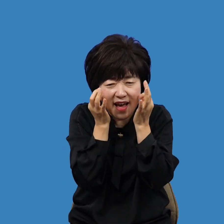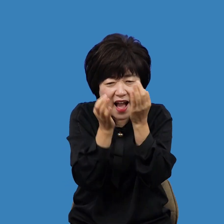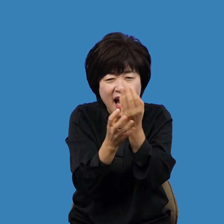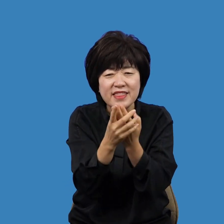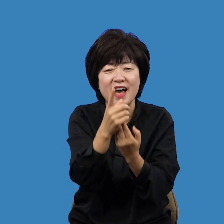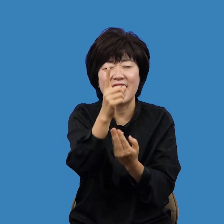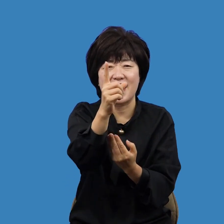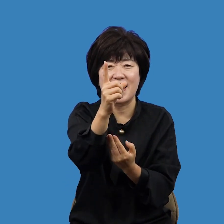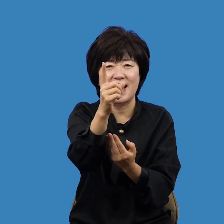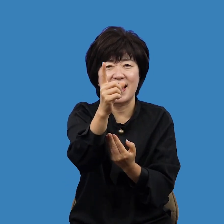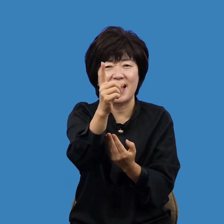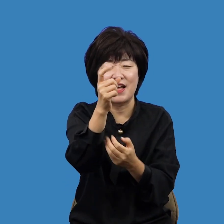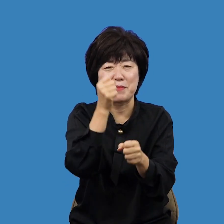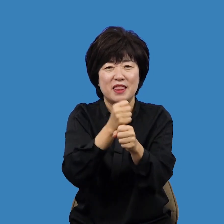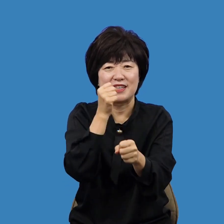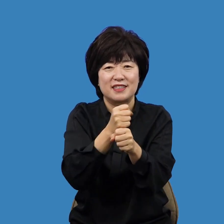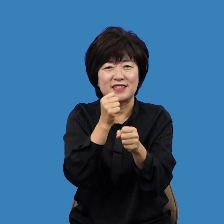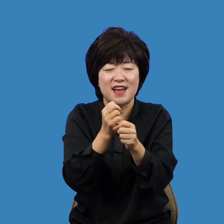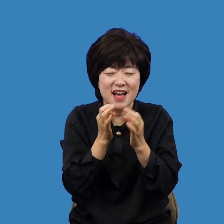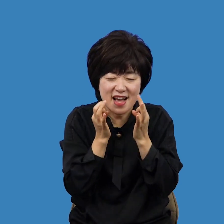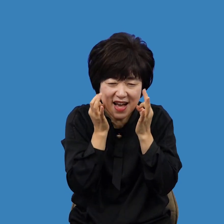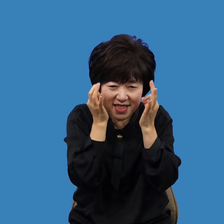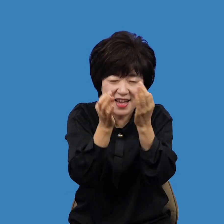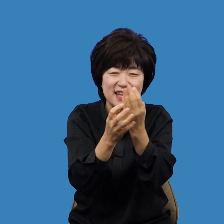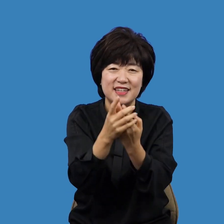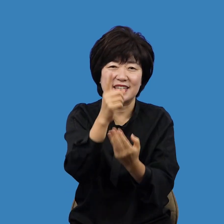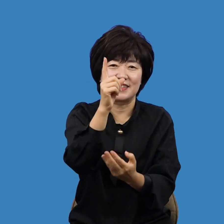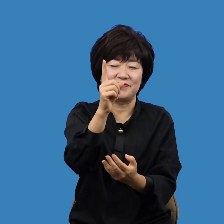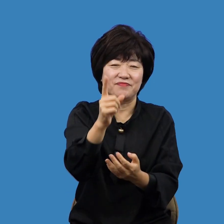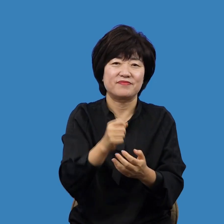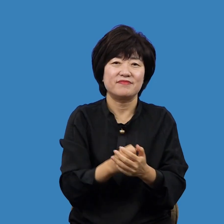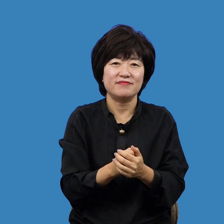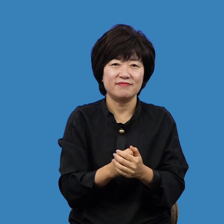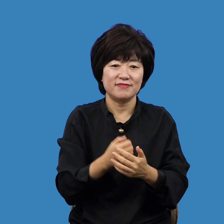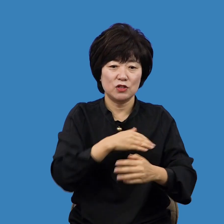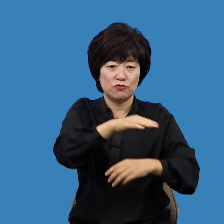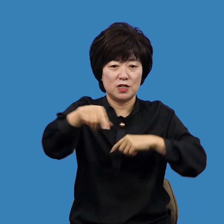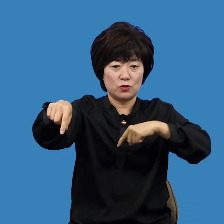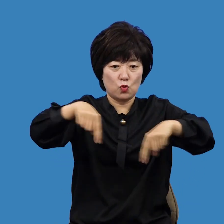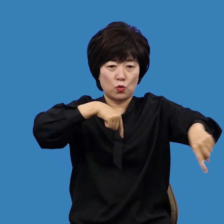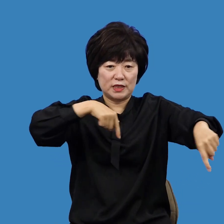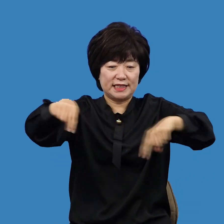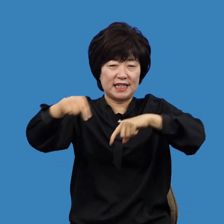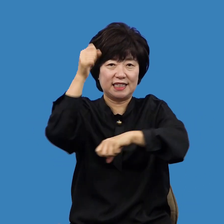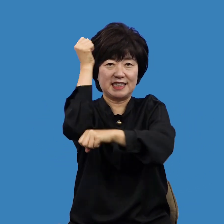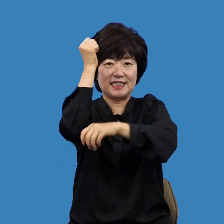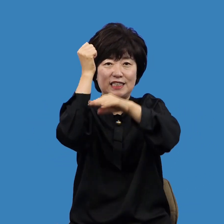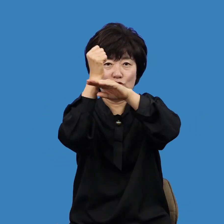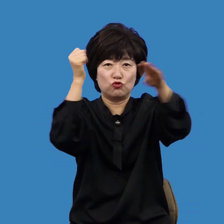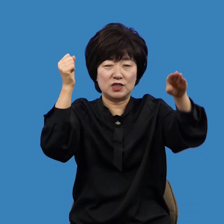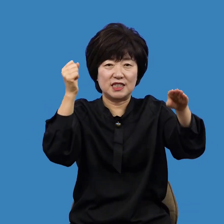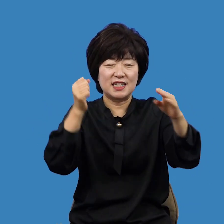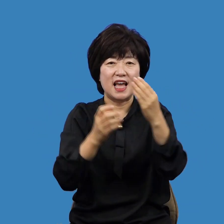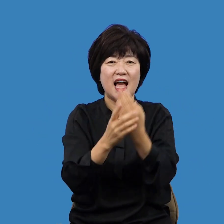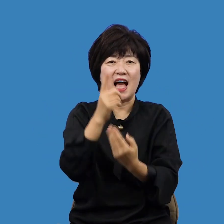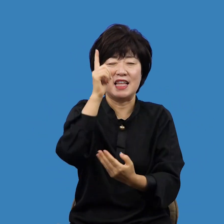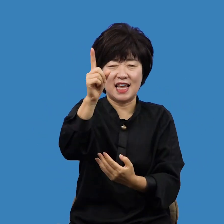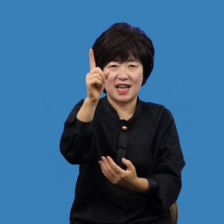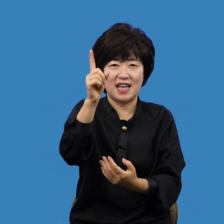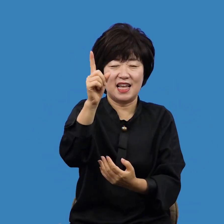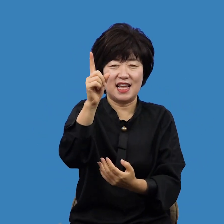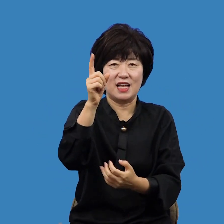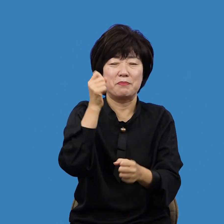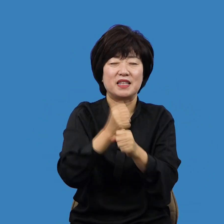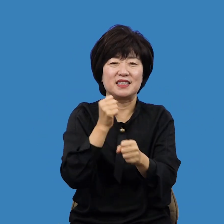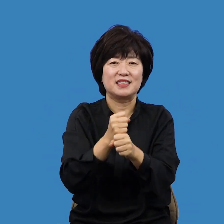거예요. 그게 절대적인 기준이 되는 거야. 우리를 통치하고 다스리는 기준이 어떻게 하면 하나가 될 수 있지, 이걸 가지고